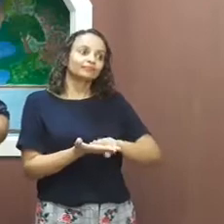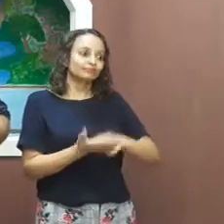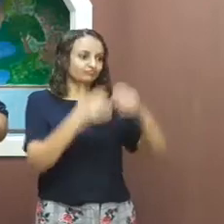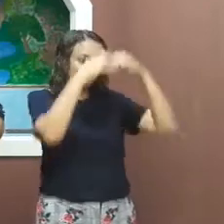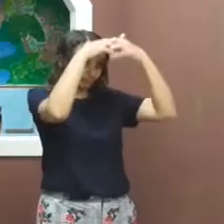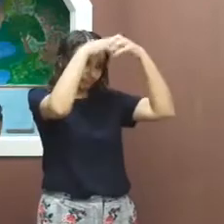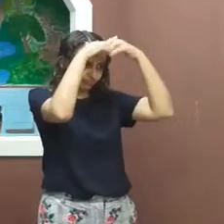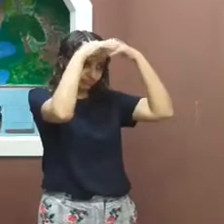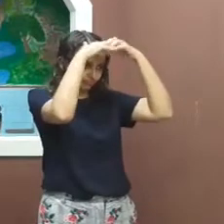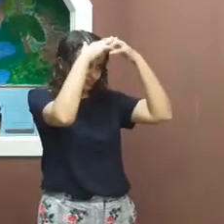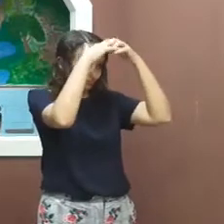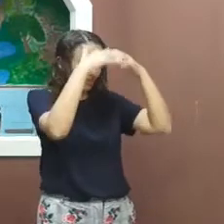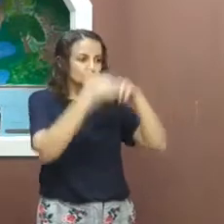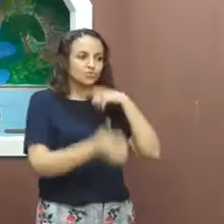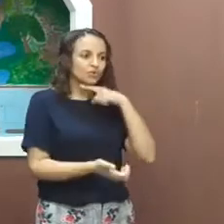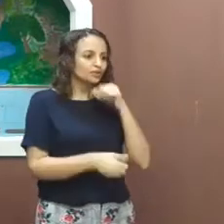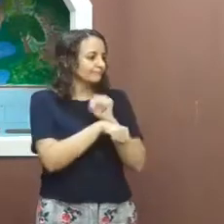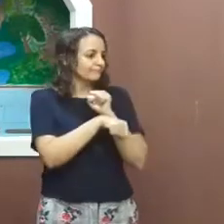e pensa.